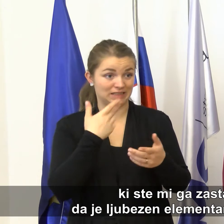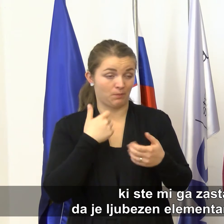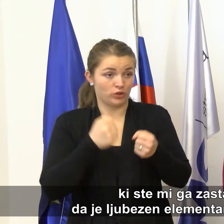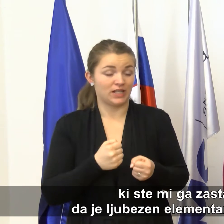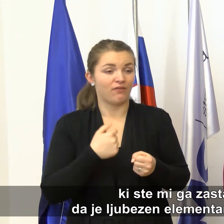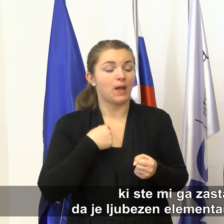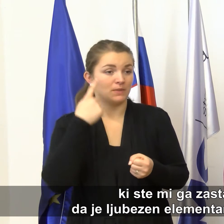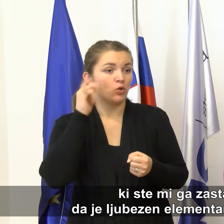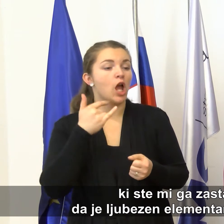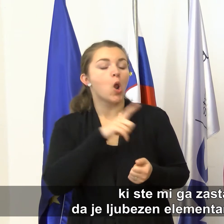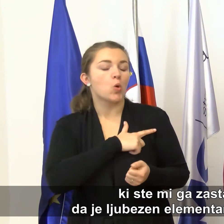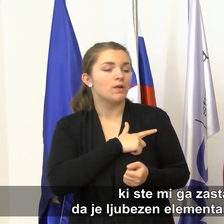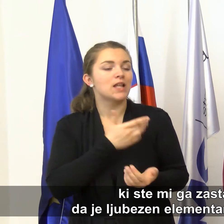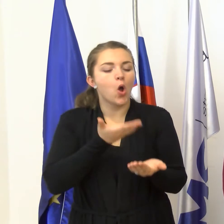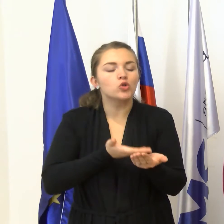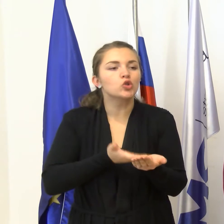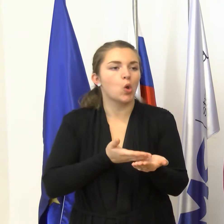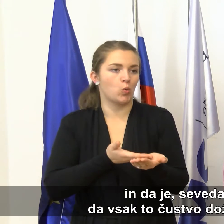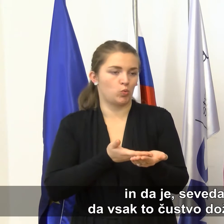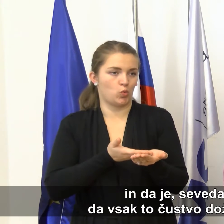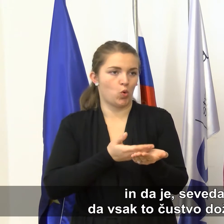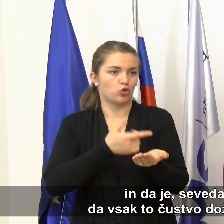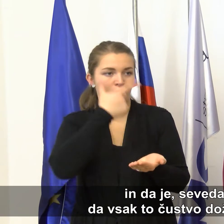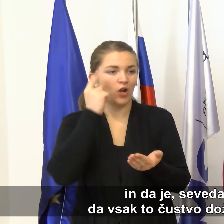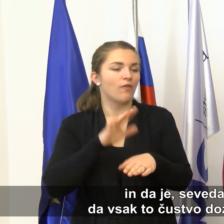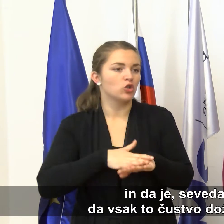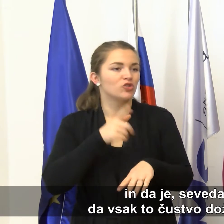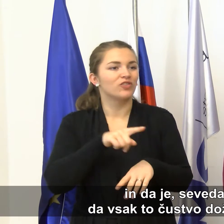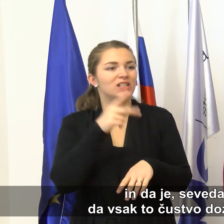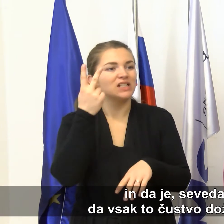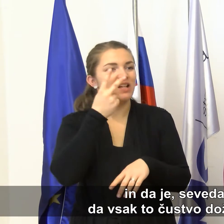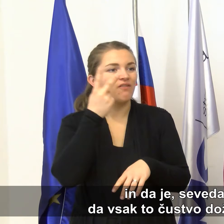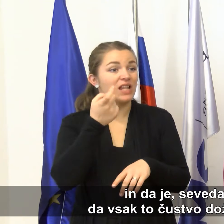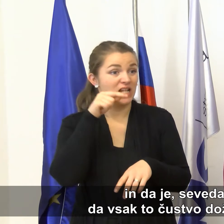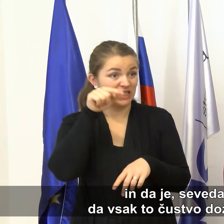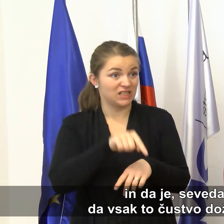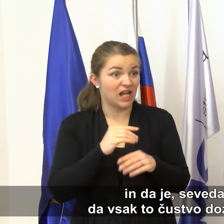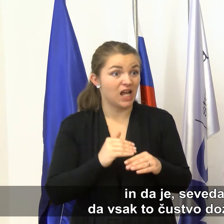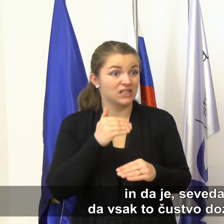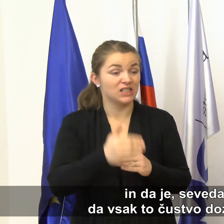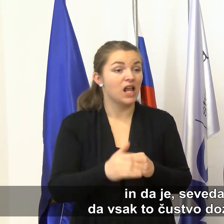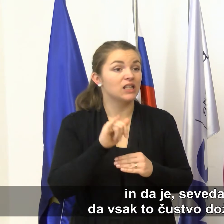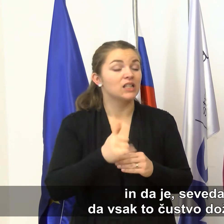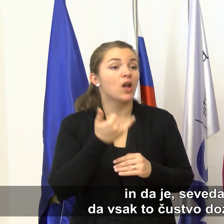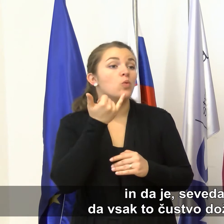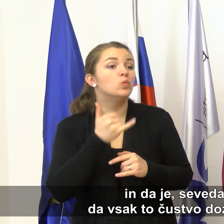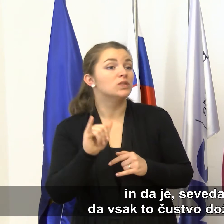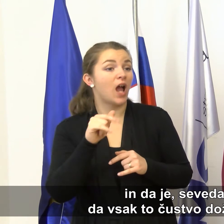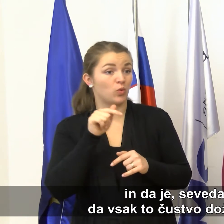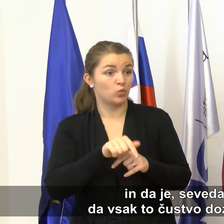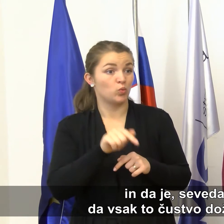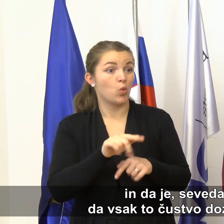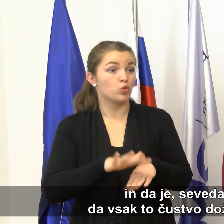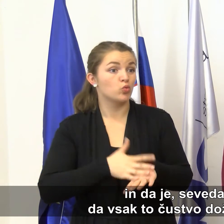ljubezen elementarno človekovo čustvo in da je seveda iz tega sledi, da ga vsak to